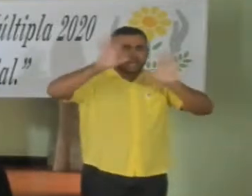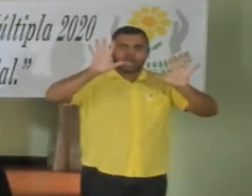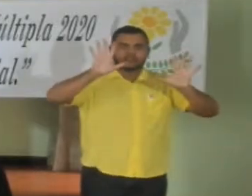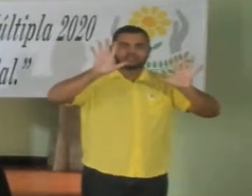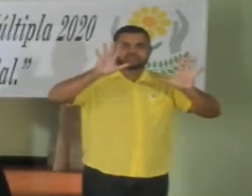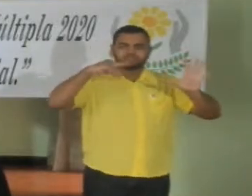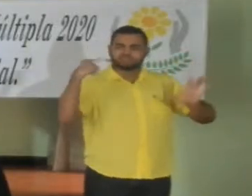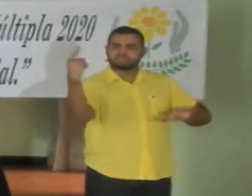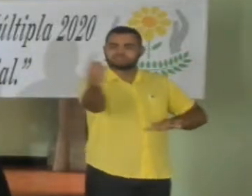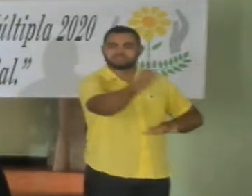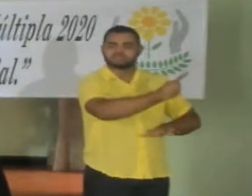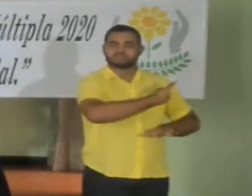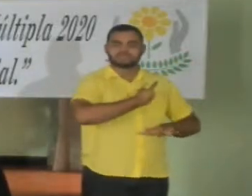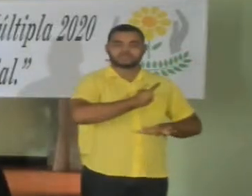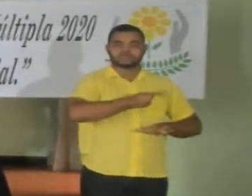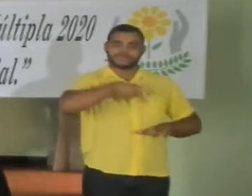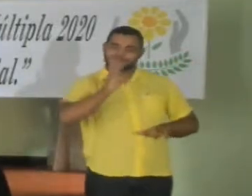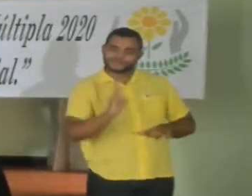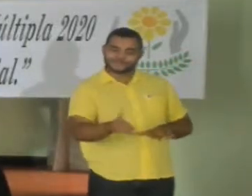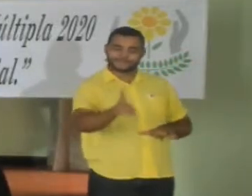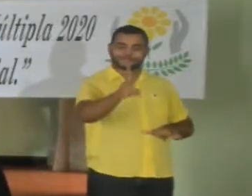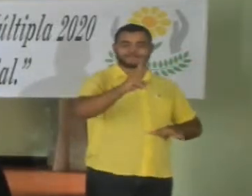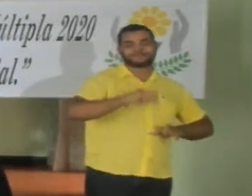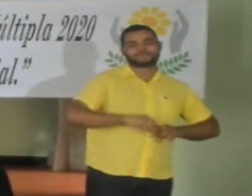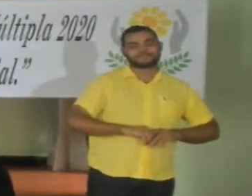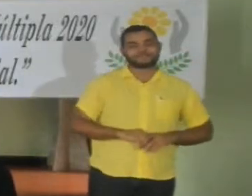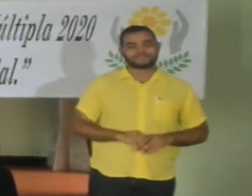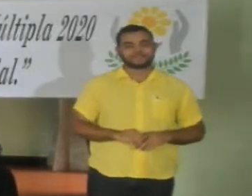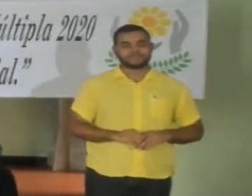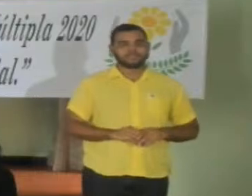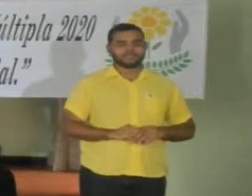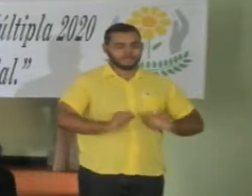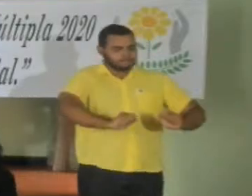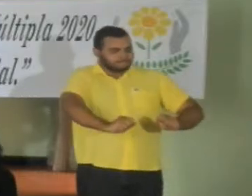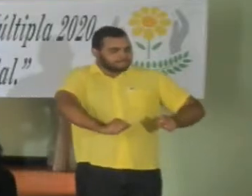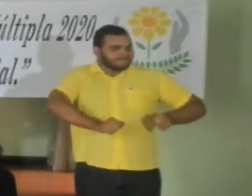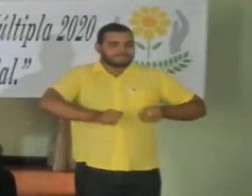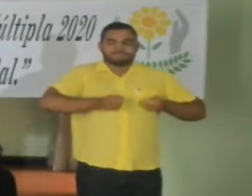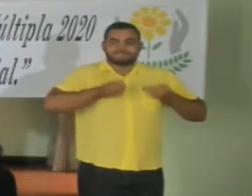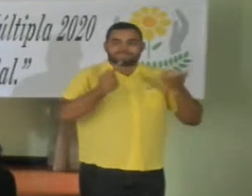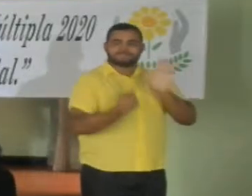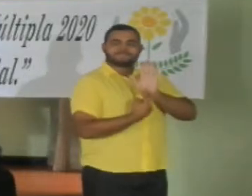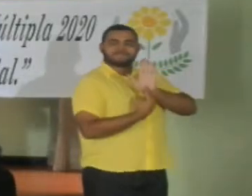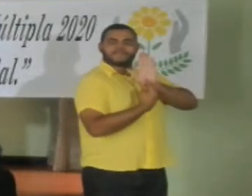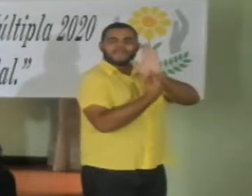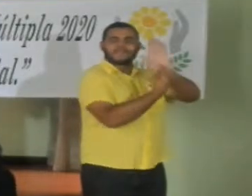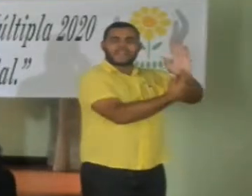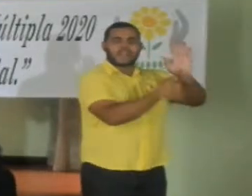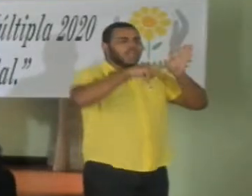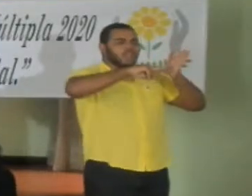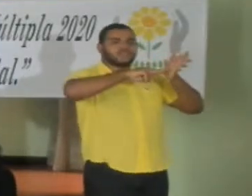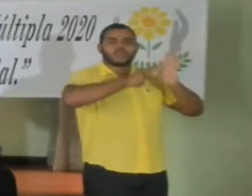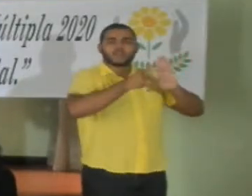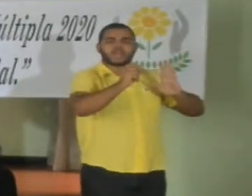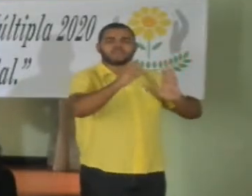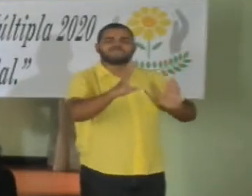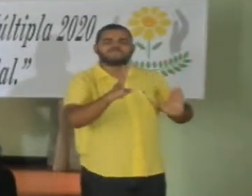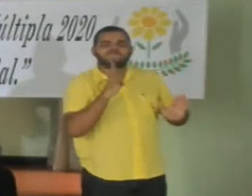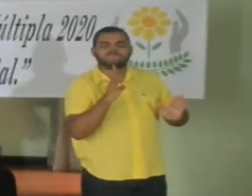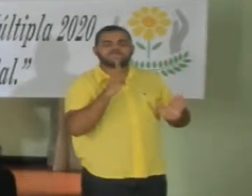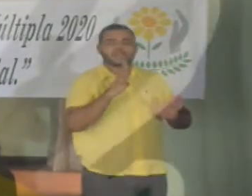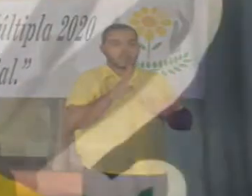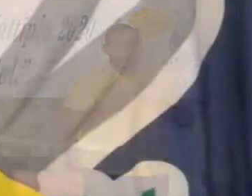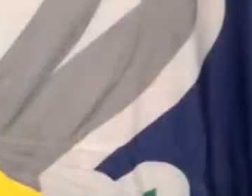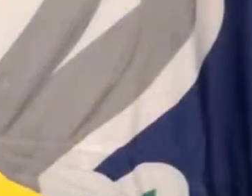nós. Vamos continuar. Empoderar é uma forma de reconhecimento que permite